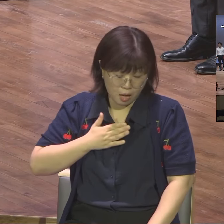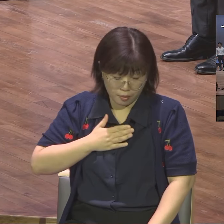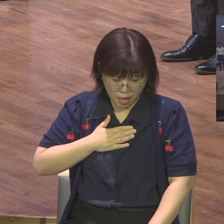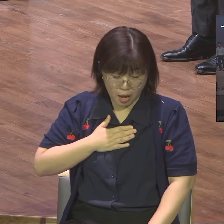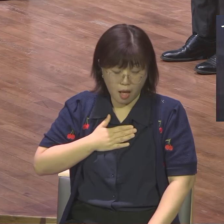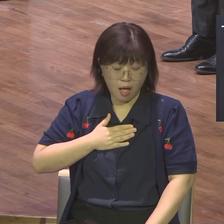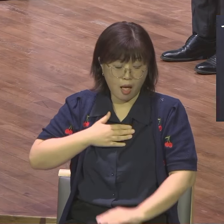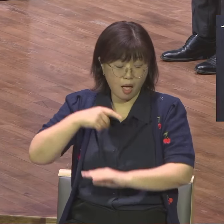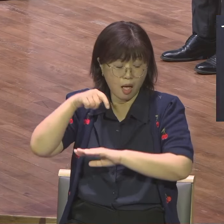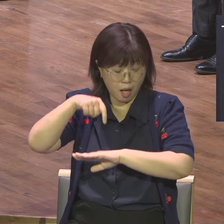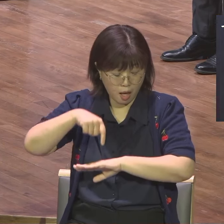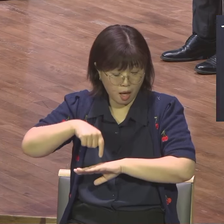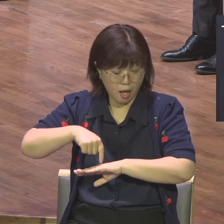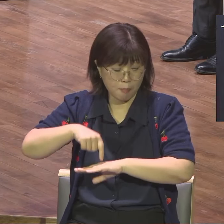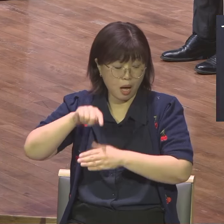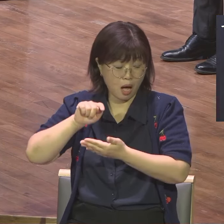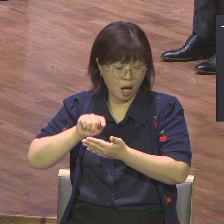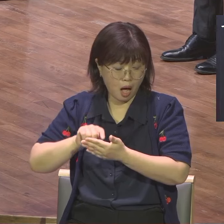내